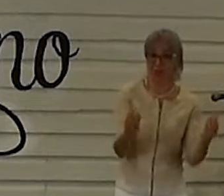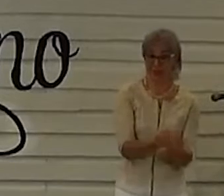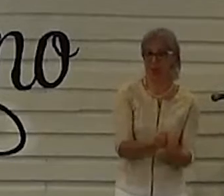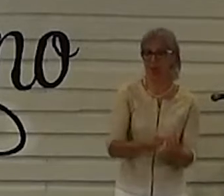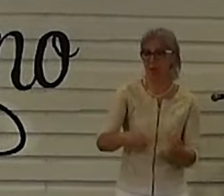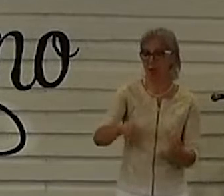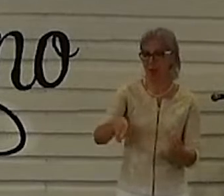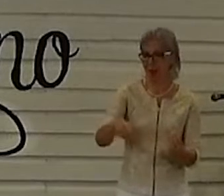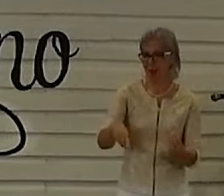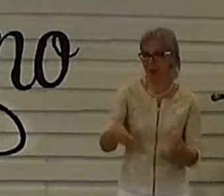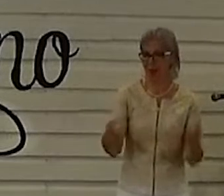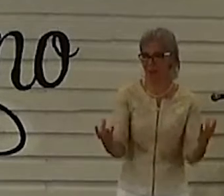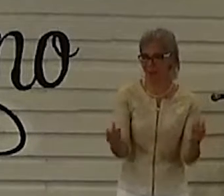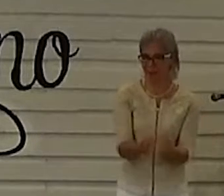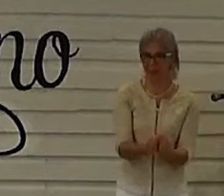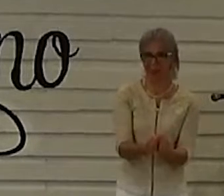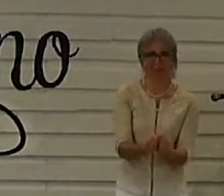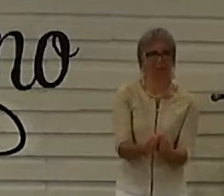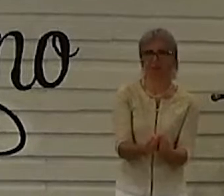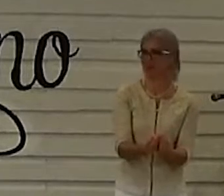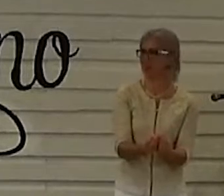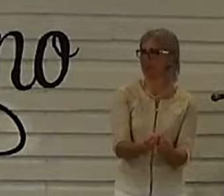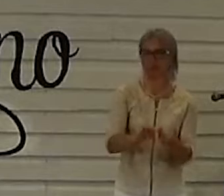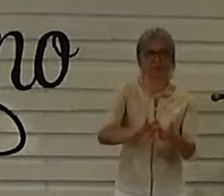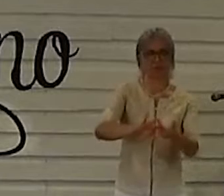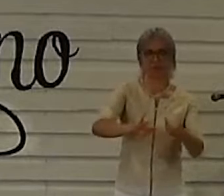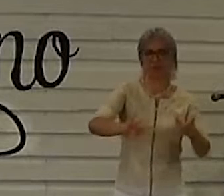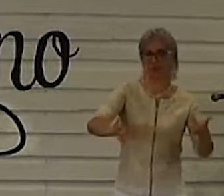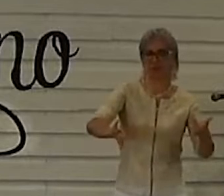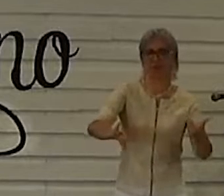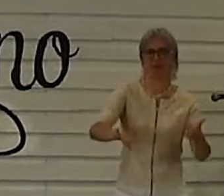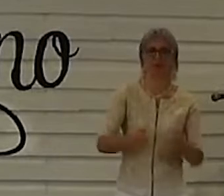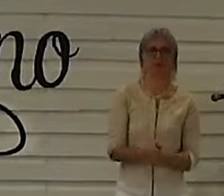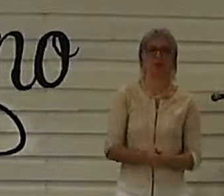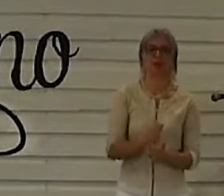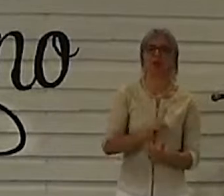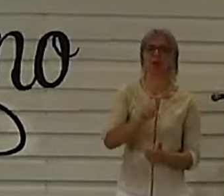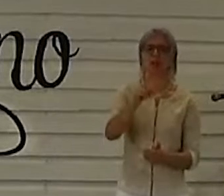parlando di coloro che dicono di essere fratelli.